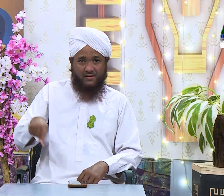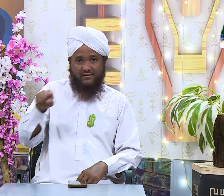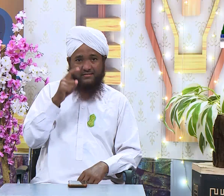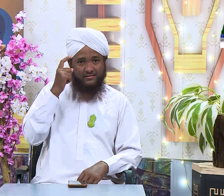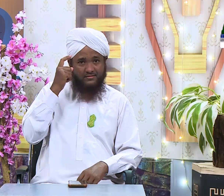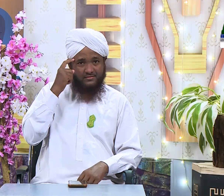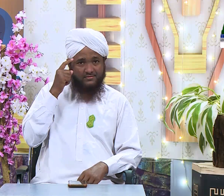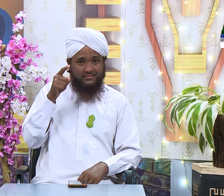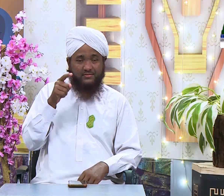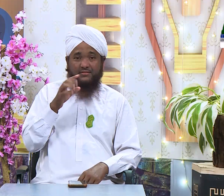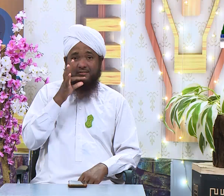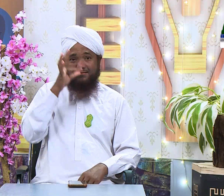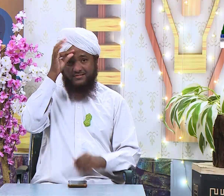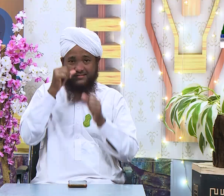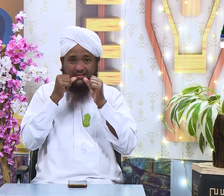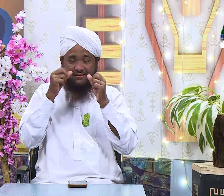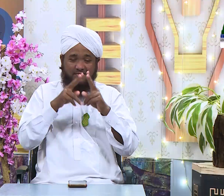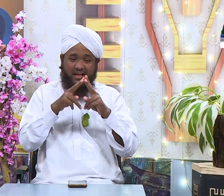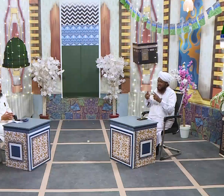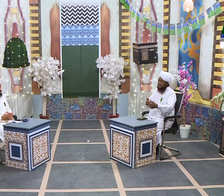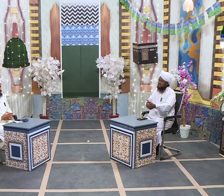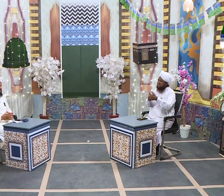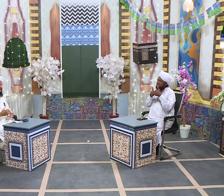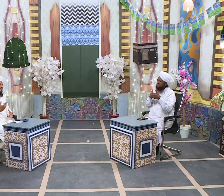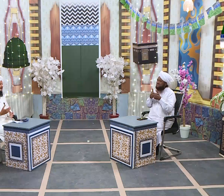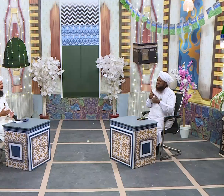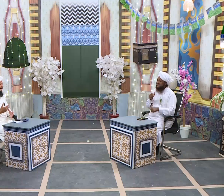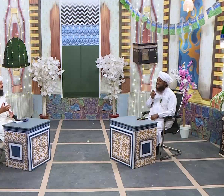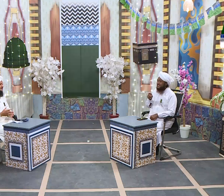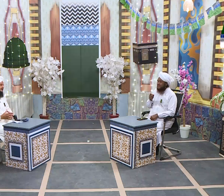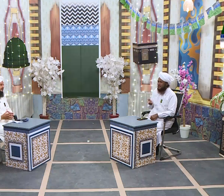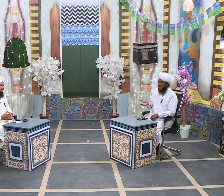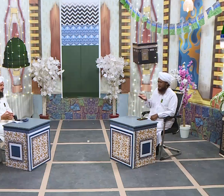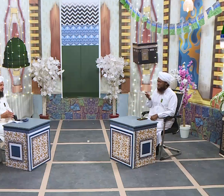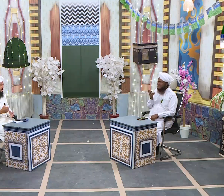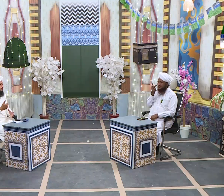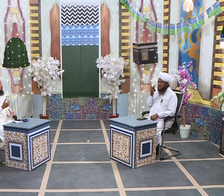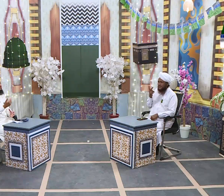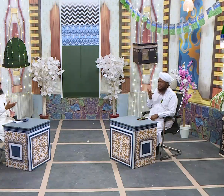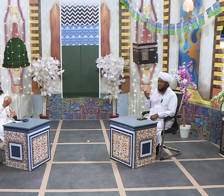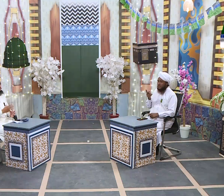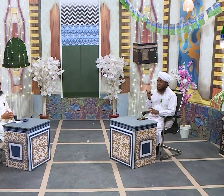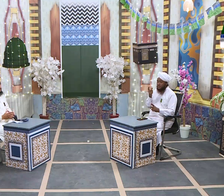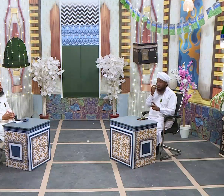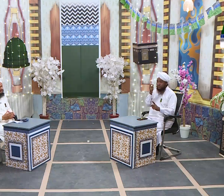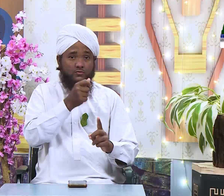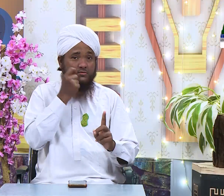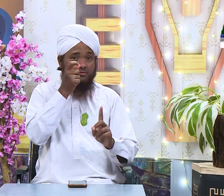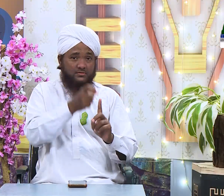کے اخلاق کی عمدگی دیکھیے۔ ہم یہ دیکھتے ہیں عام زندگی میں بھی کہ مجرموں کو تو سزائیں دی جاتی ہیں اور